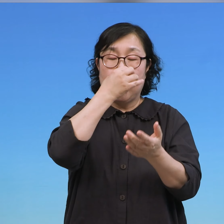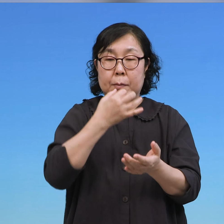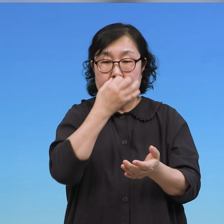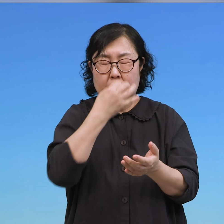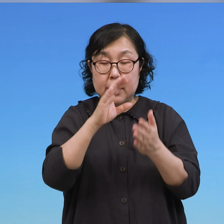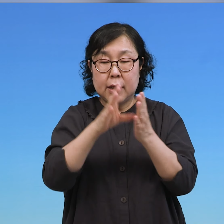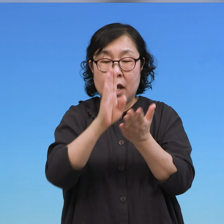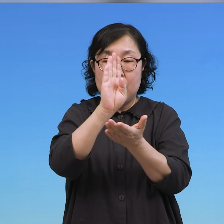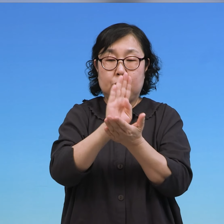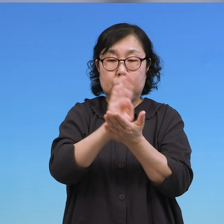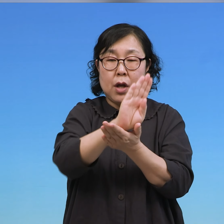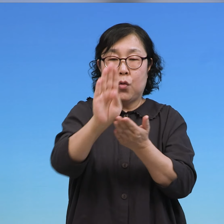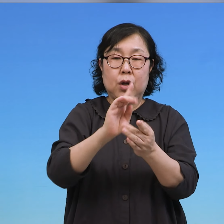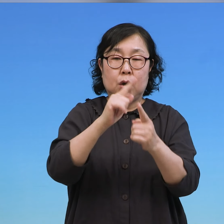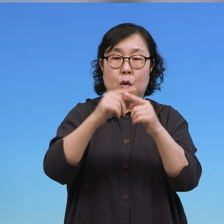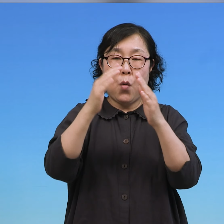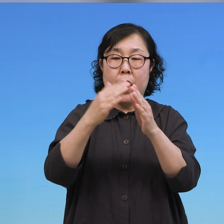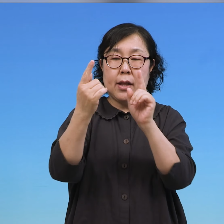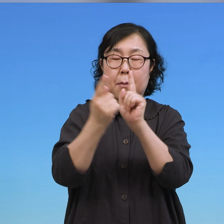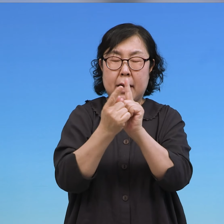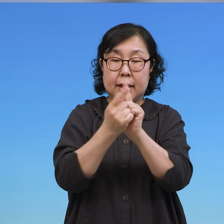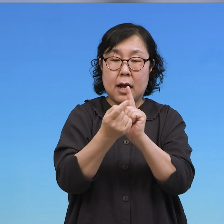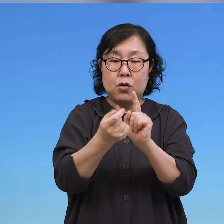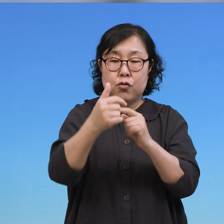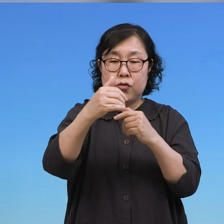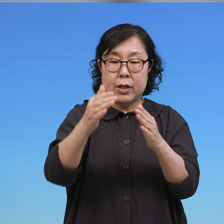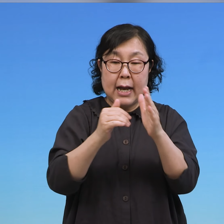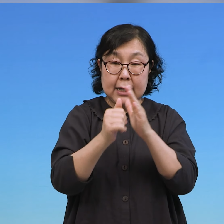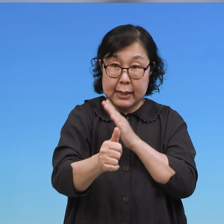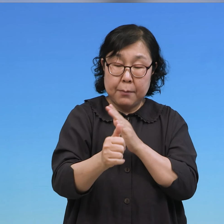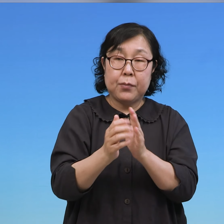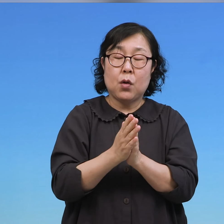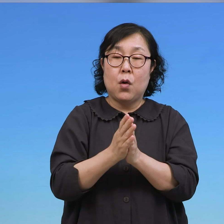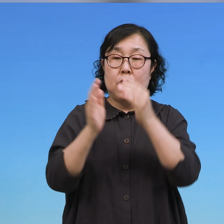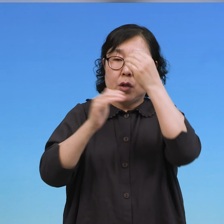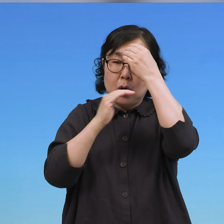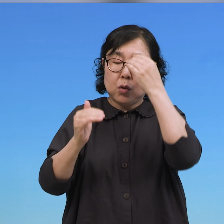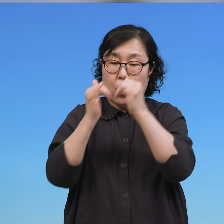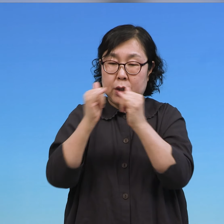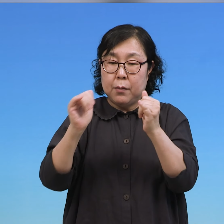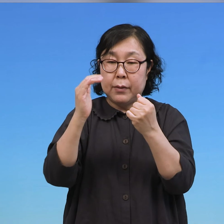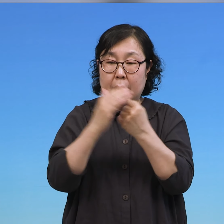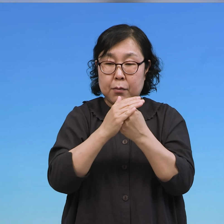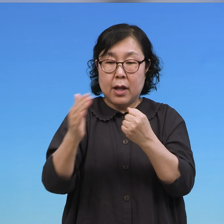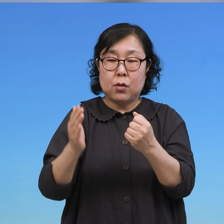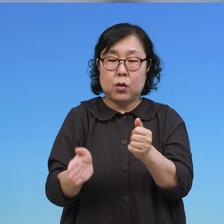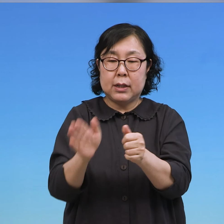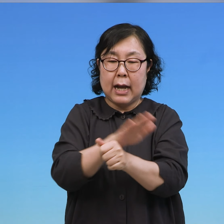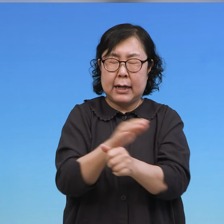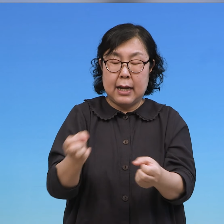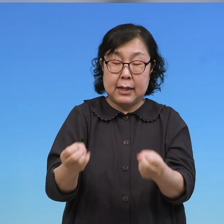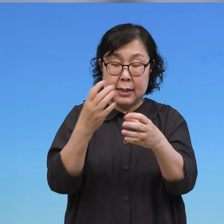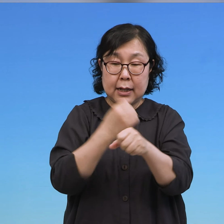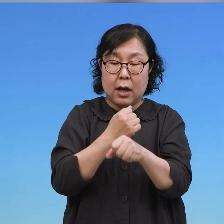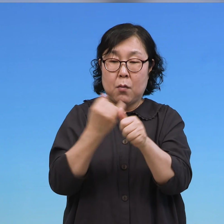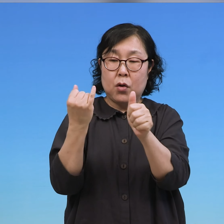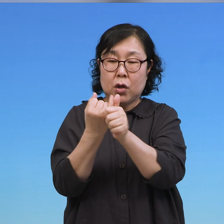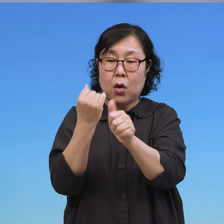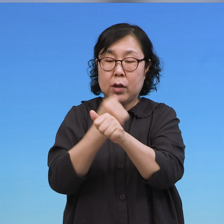힘든 과정에서 분당 우리 교회에서 만난 순장님 때문에, 분당 우리 교회에서 만난 어떤 성도님 때문에, 그래서 장례를